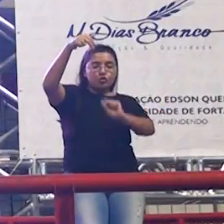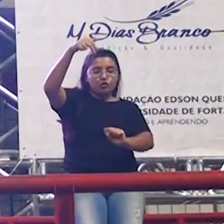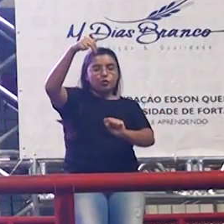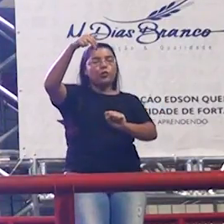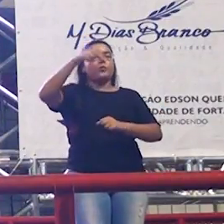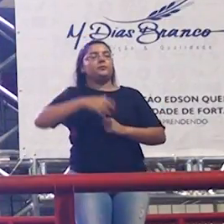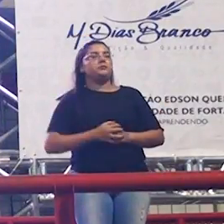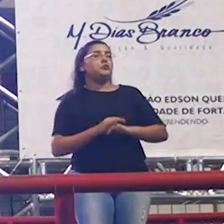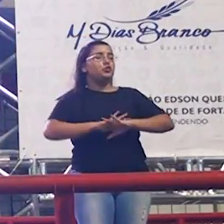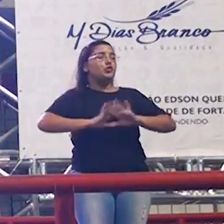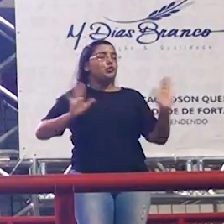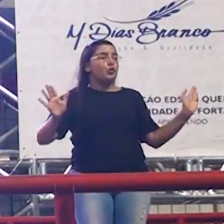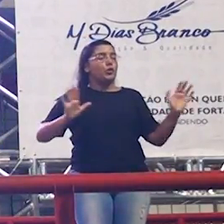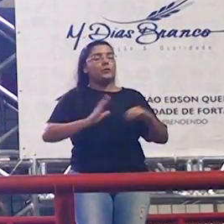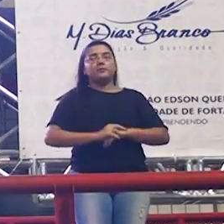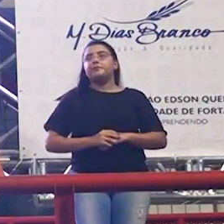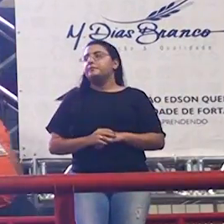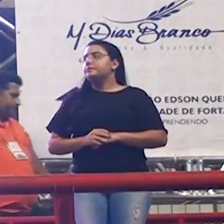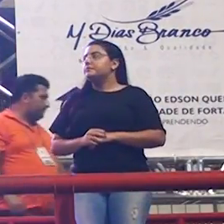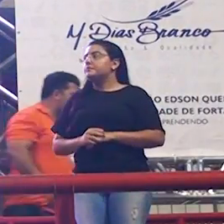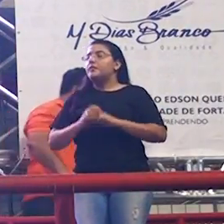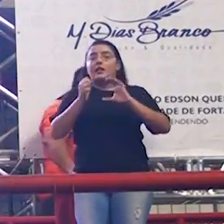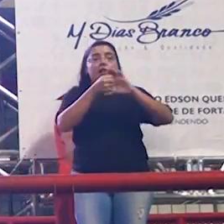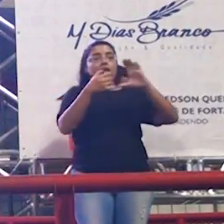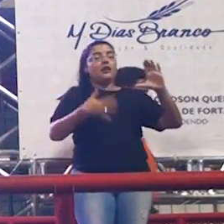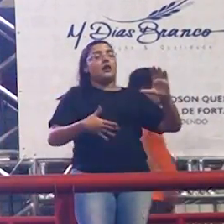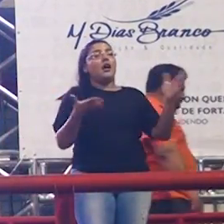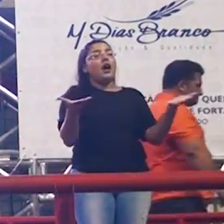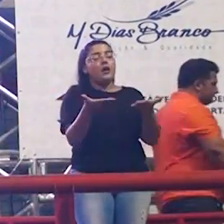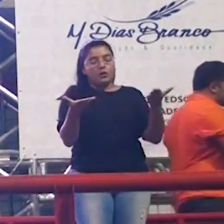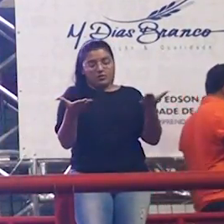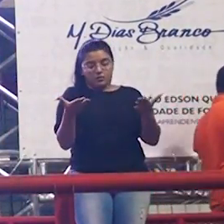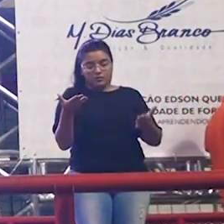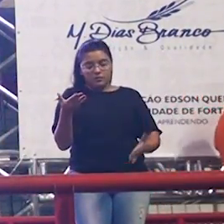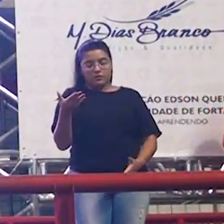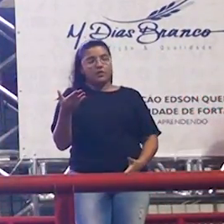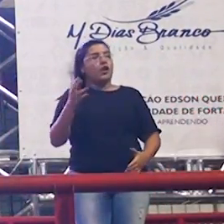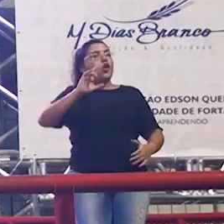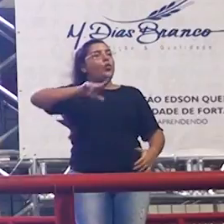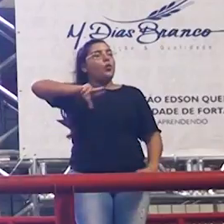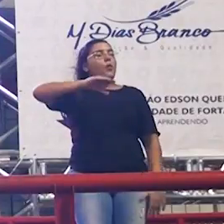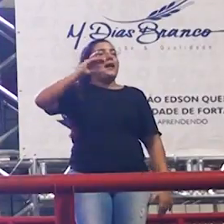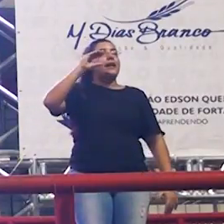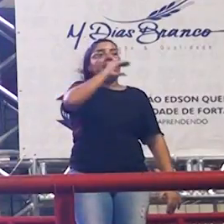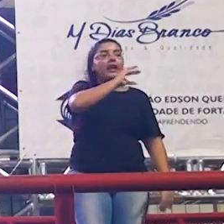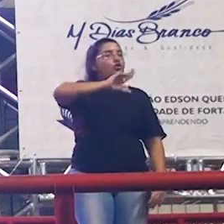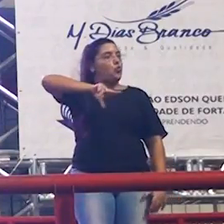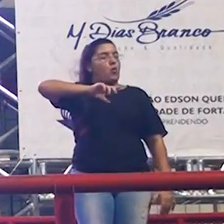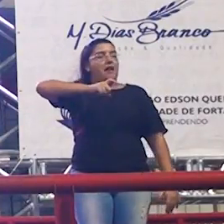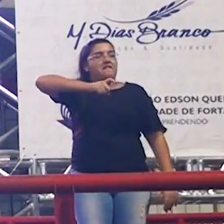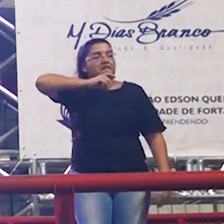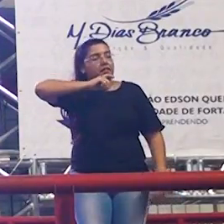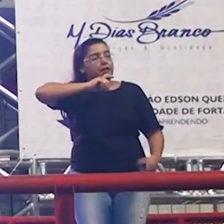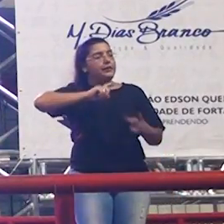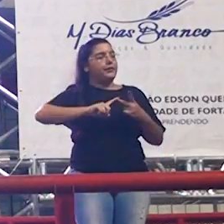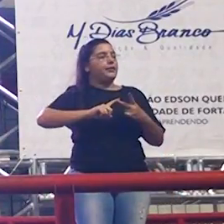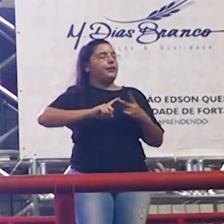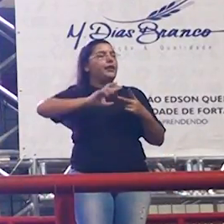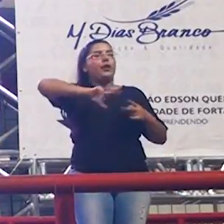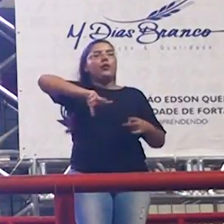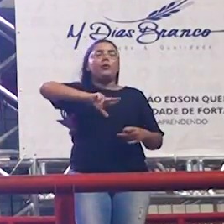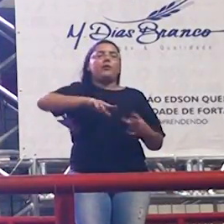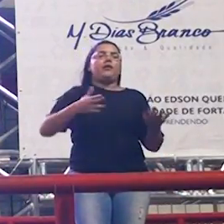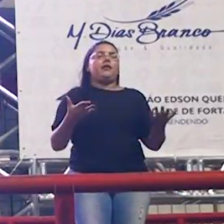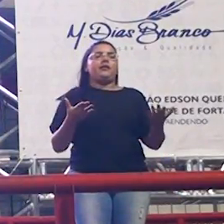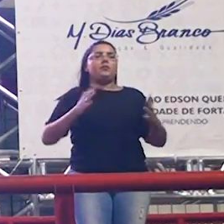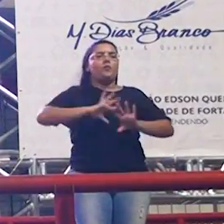sul. Só isso. Caracteriza para mim as zonas temperadas. Nem são quentes, nem são frias, nem são úmidas,